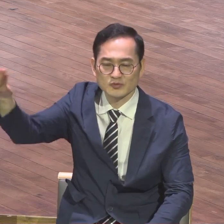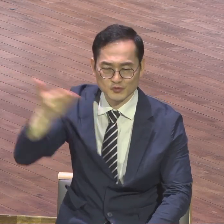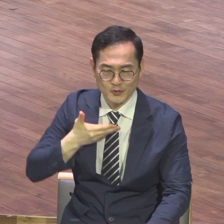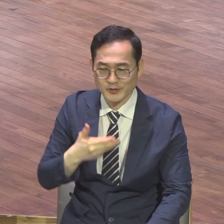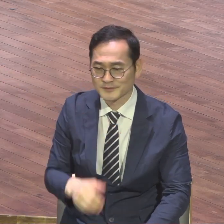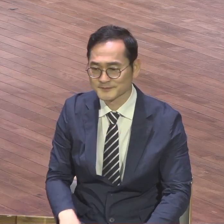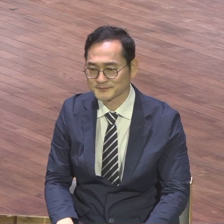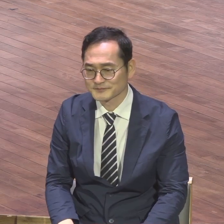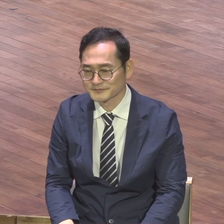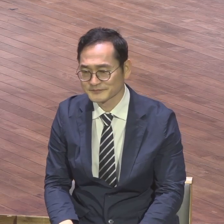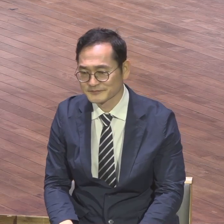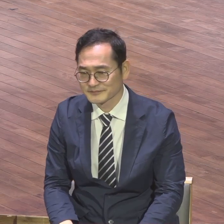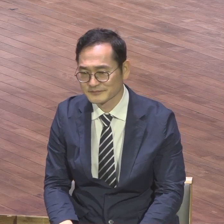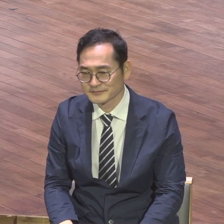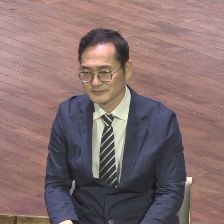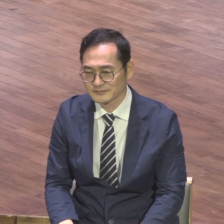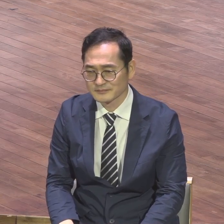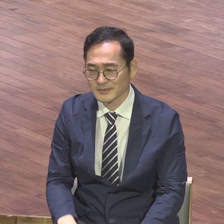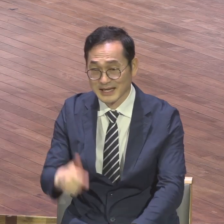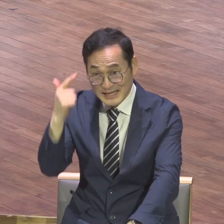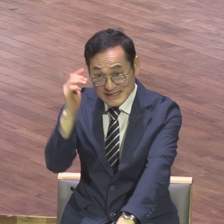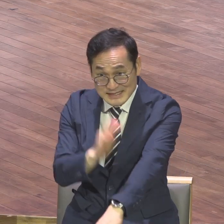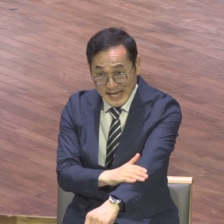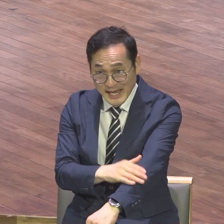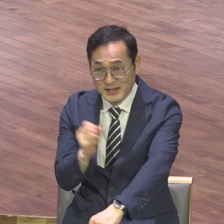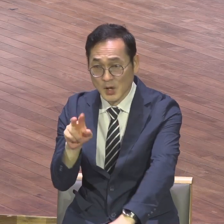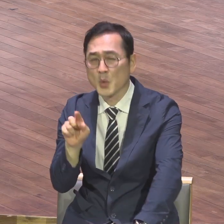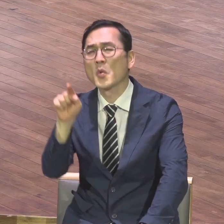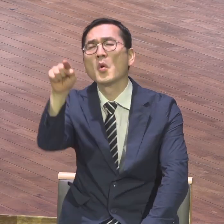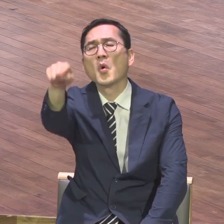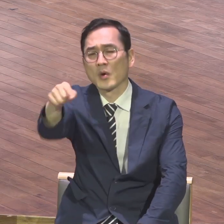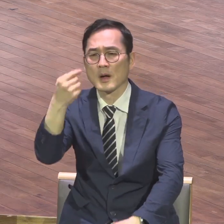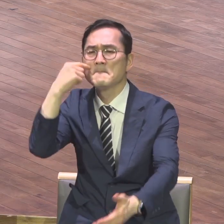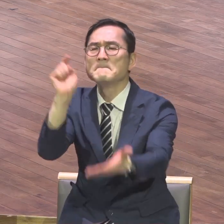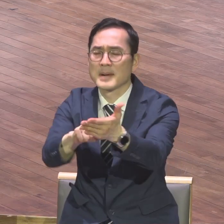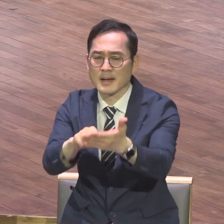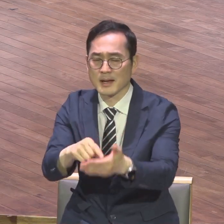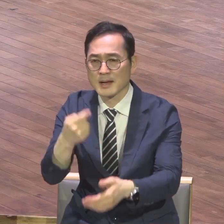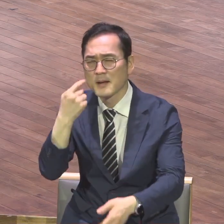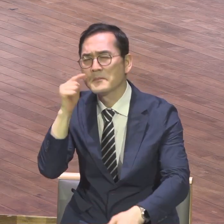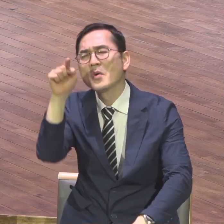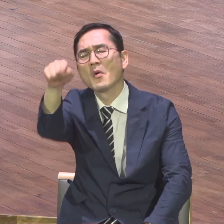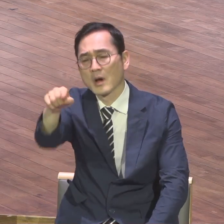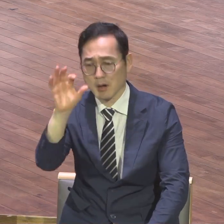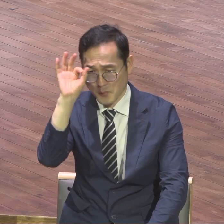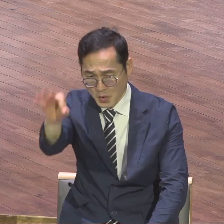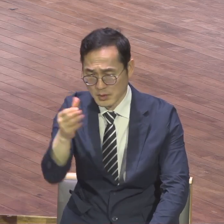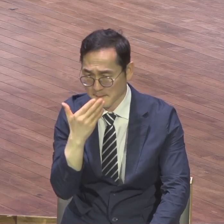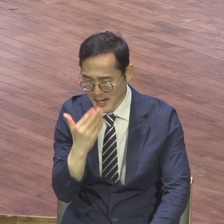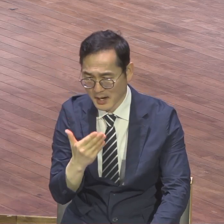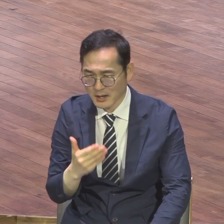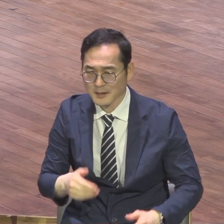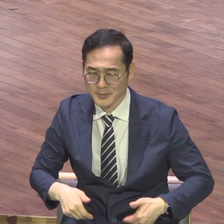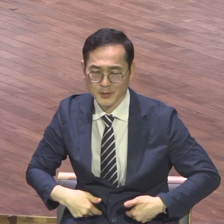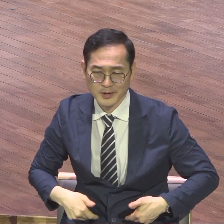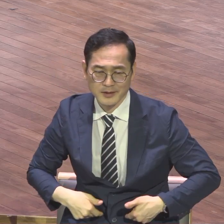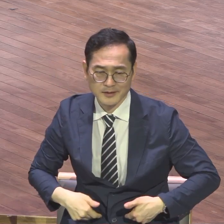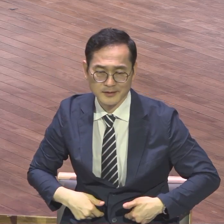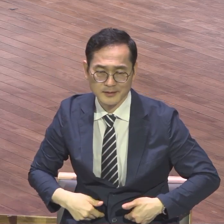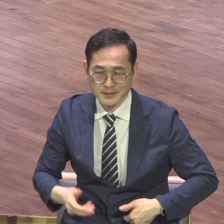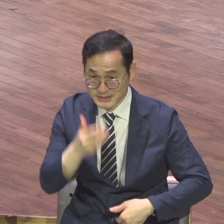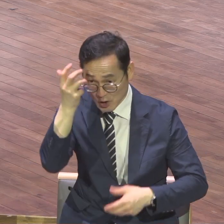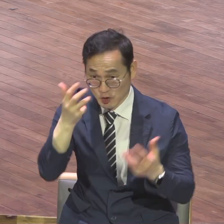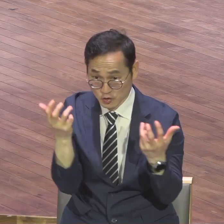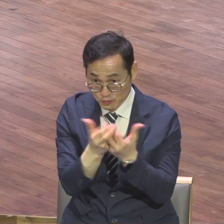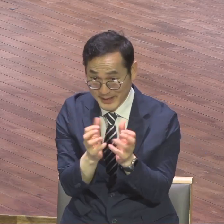세계는요 지혜와 계시의 영이 있어야 돼요. 응? 아멘. 그래서 성령 충만한 사람이